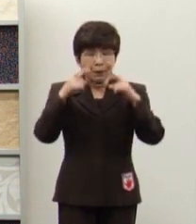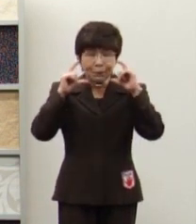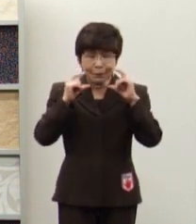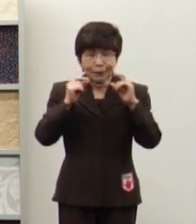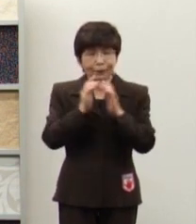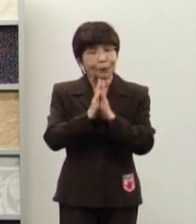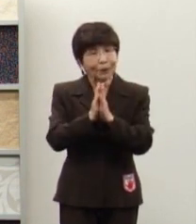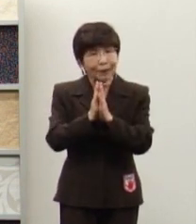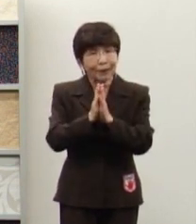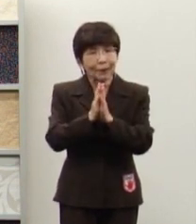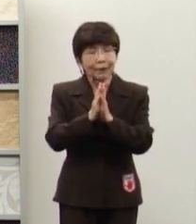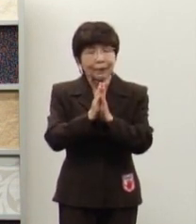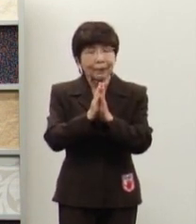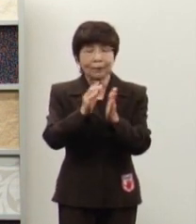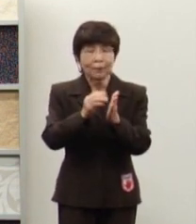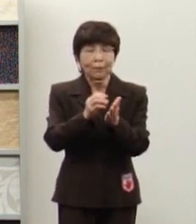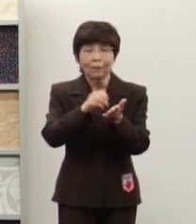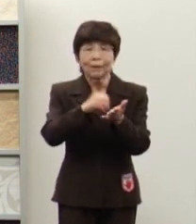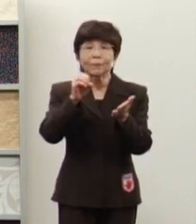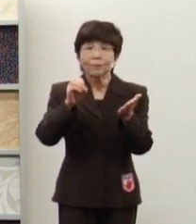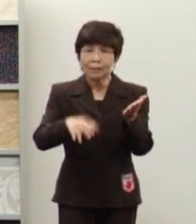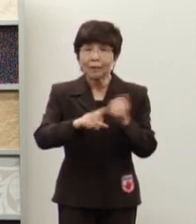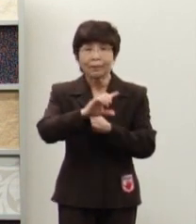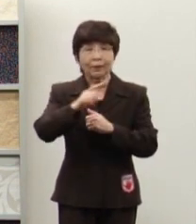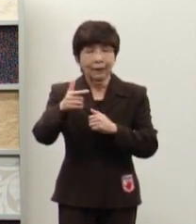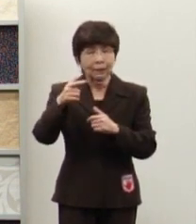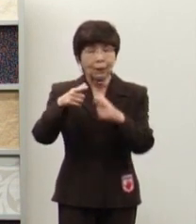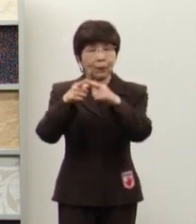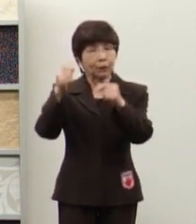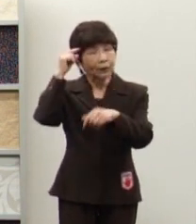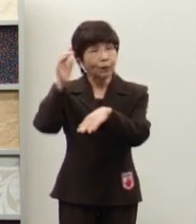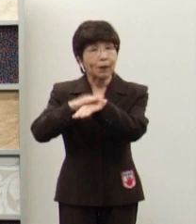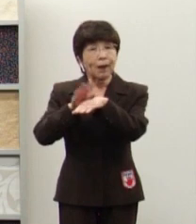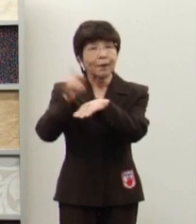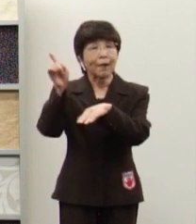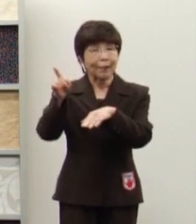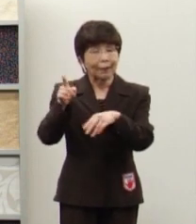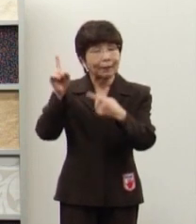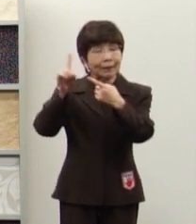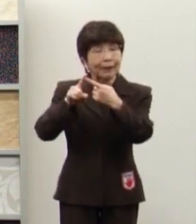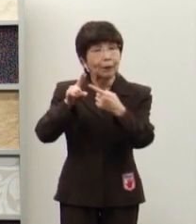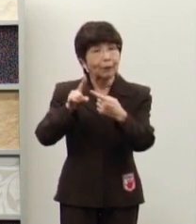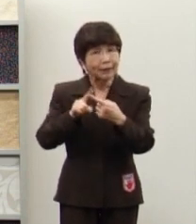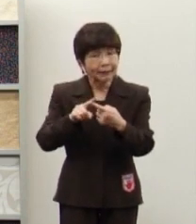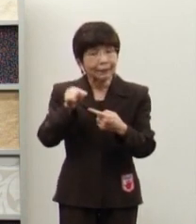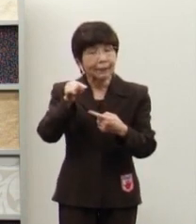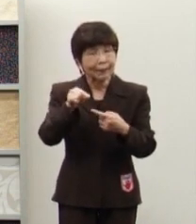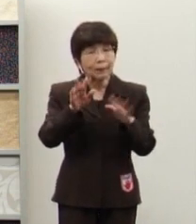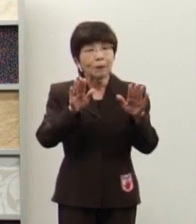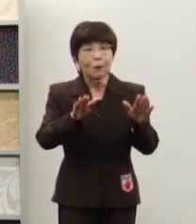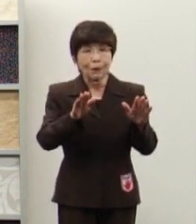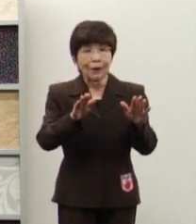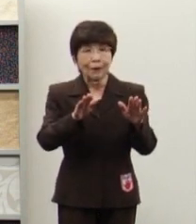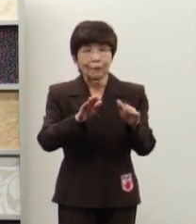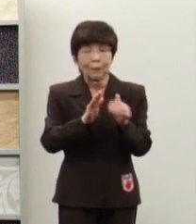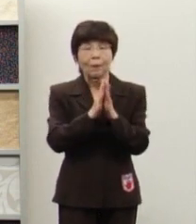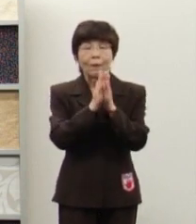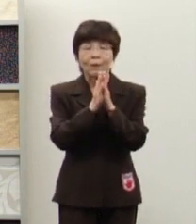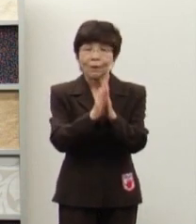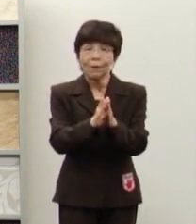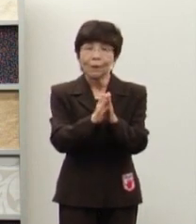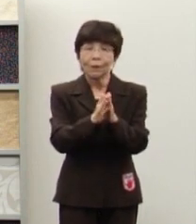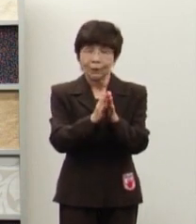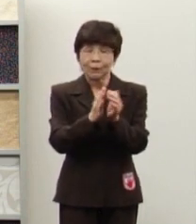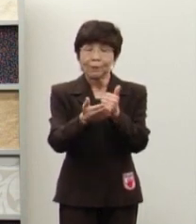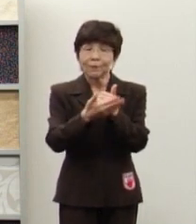ことなど、国と歩調を合わせる形でこの際協力要請に盛り込むことといたしました。